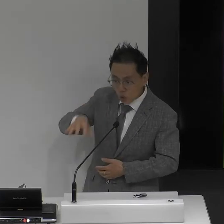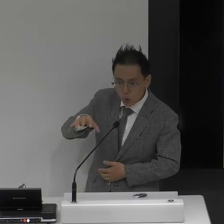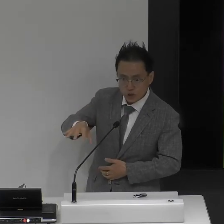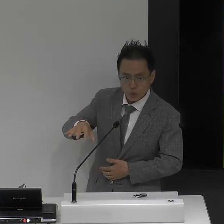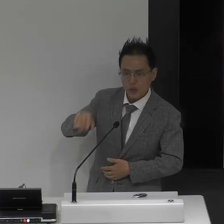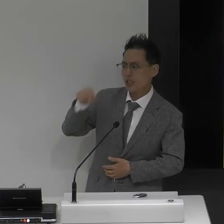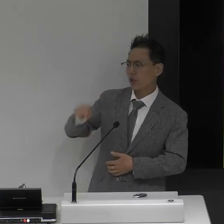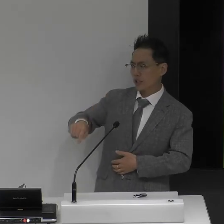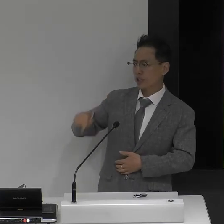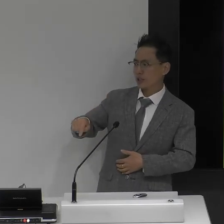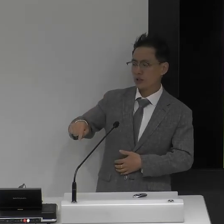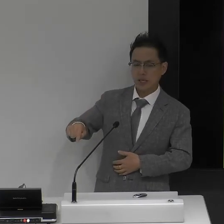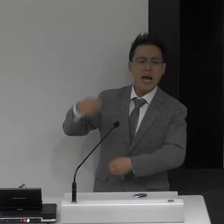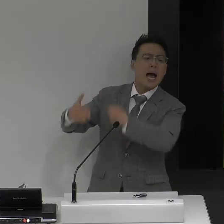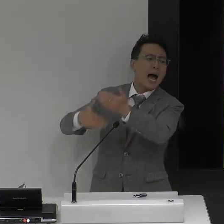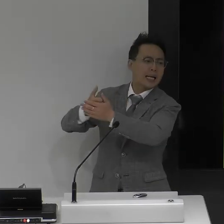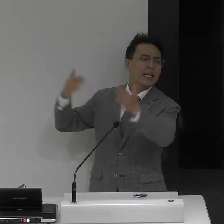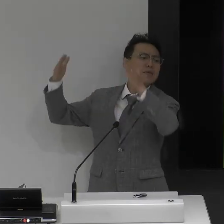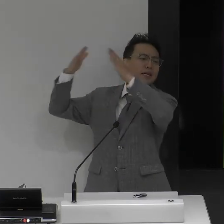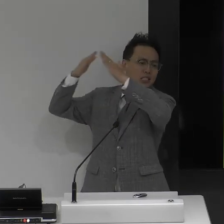이곳이요 이것은 하나님의 집이요